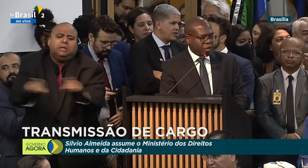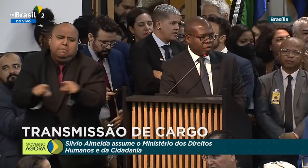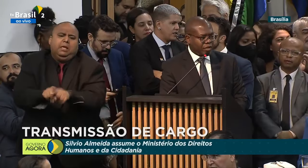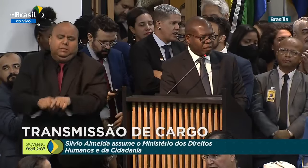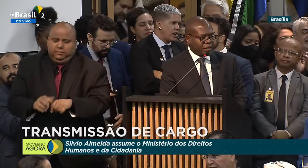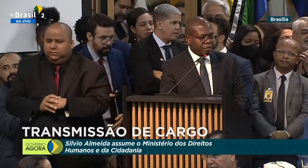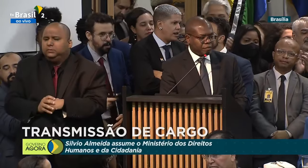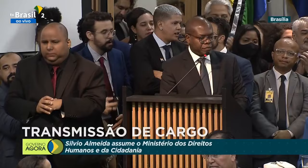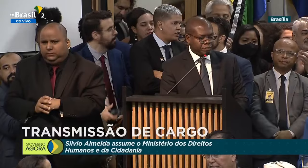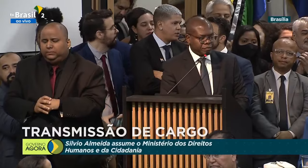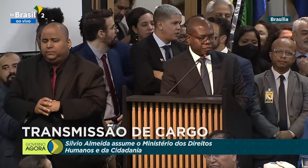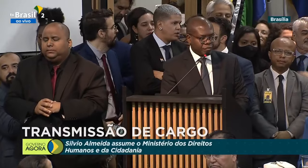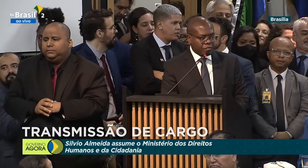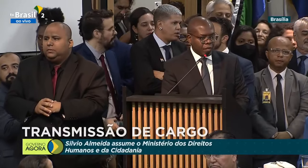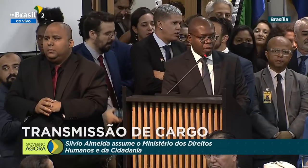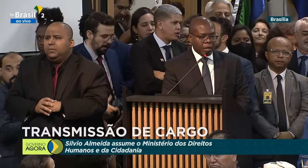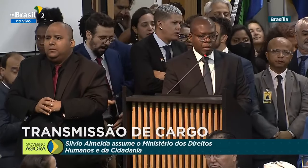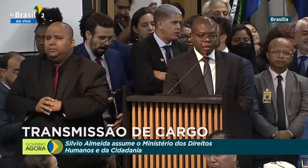tem o meu reconhecimento